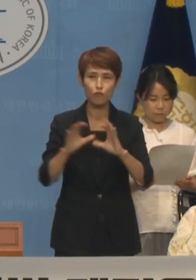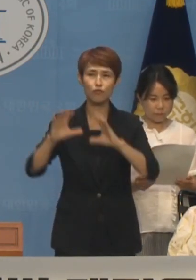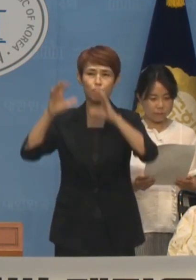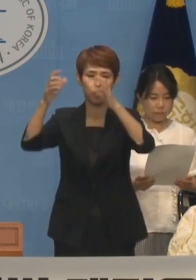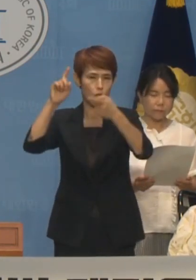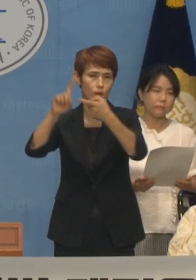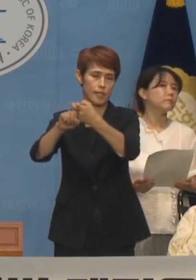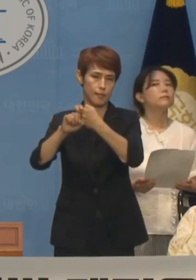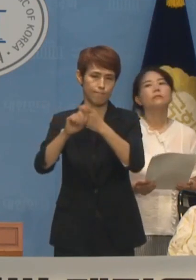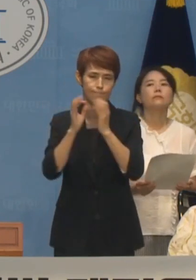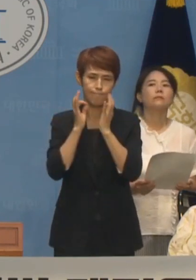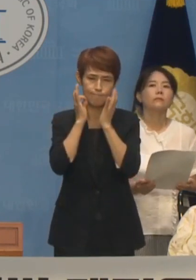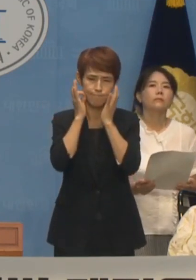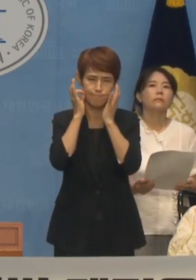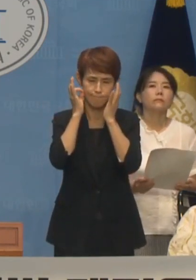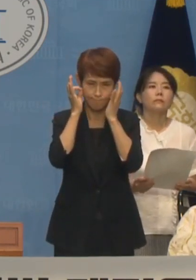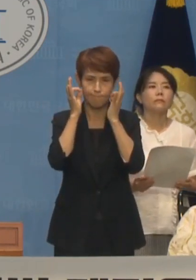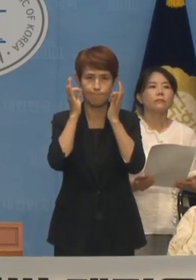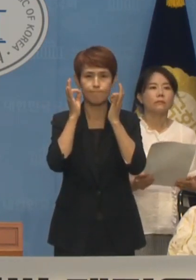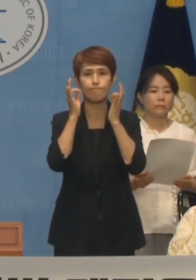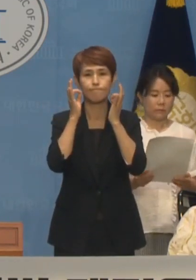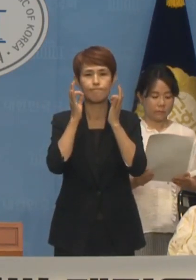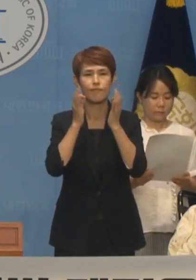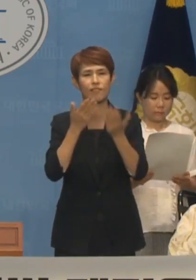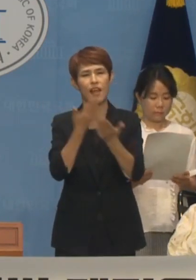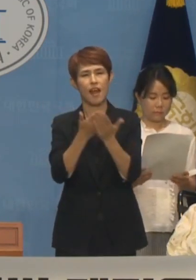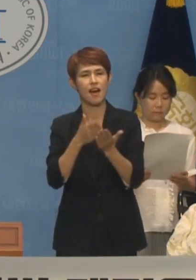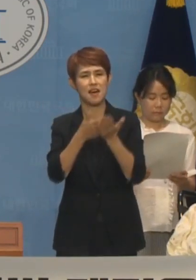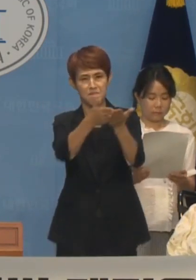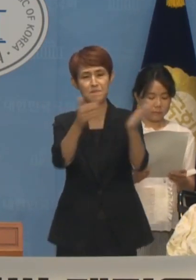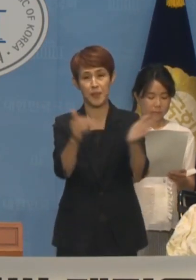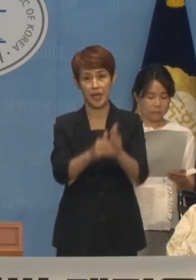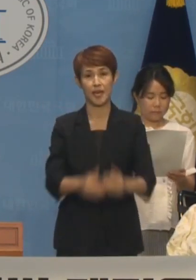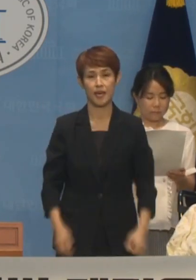관심과 노력을 촉구해 왔다.